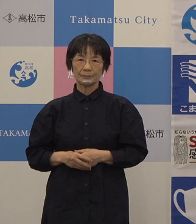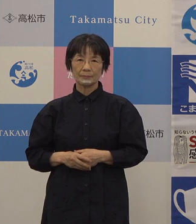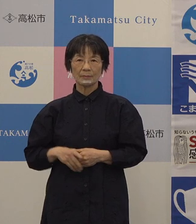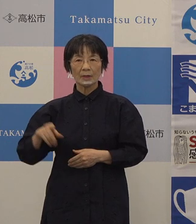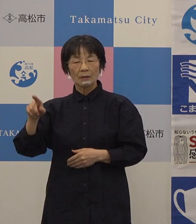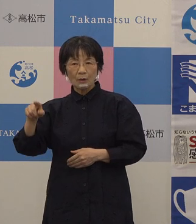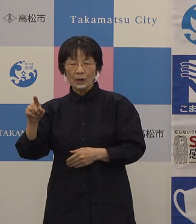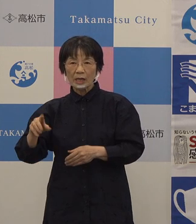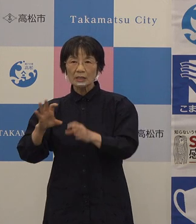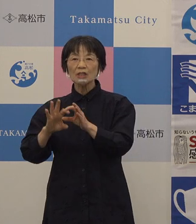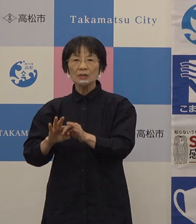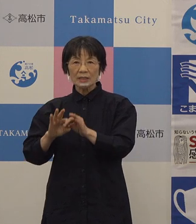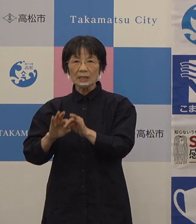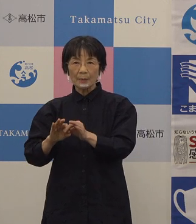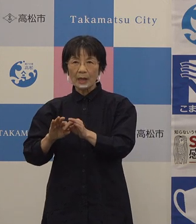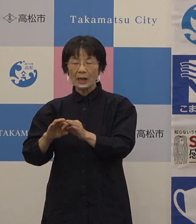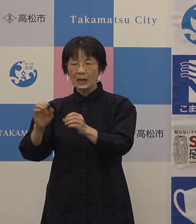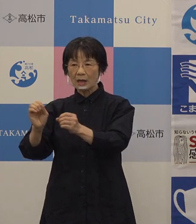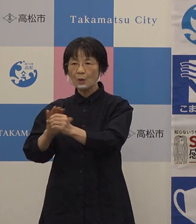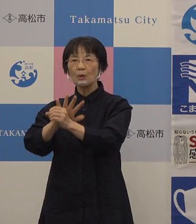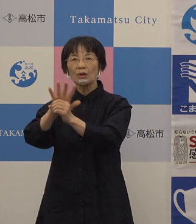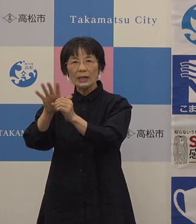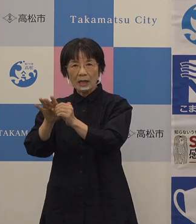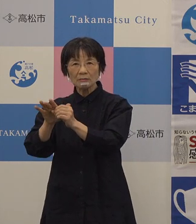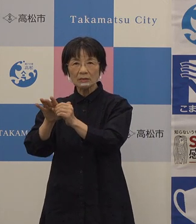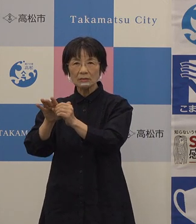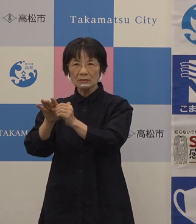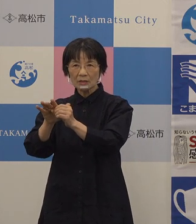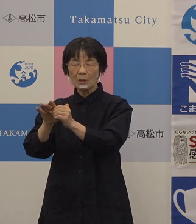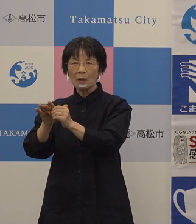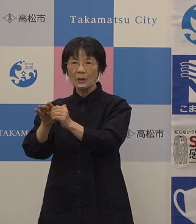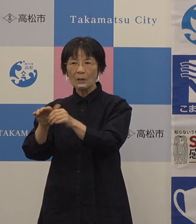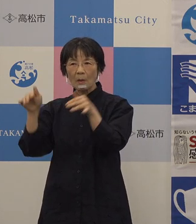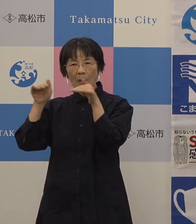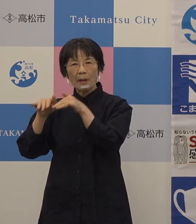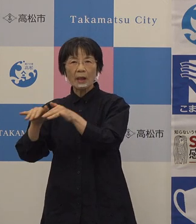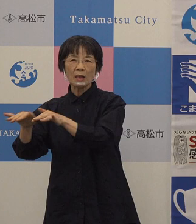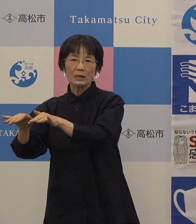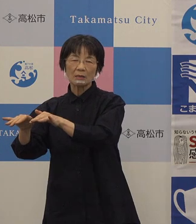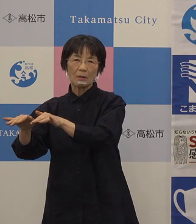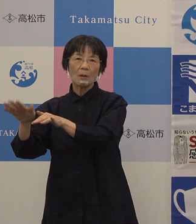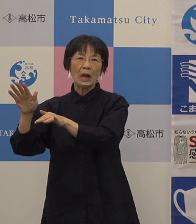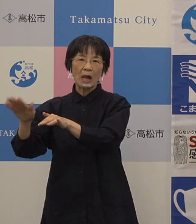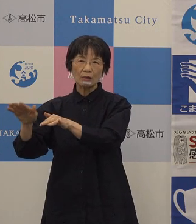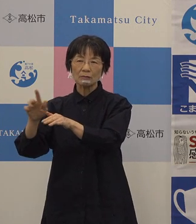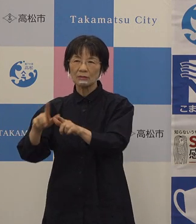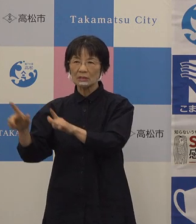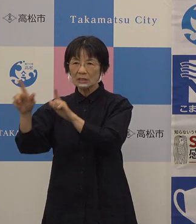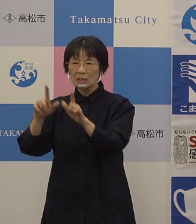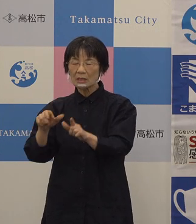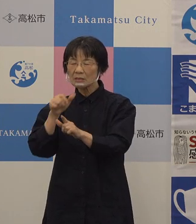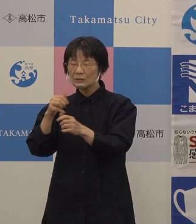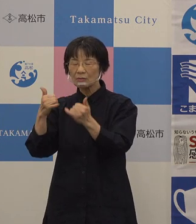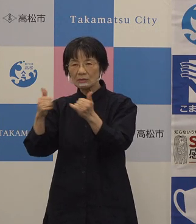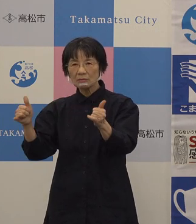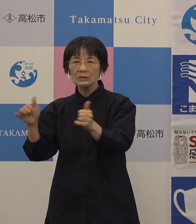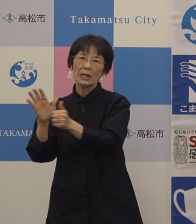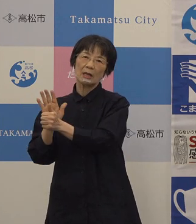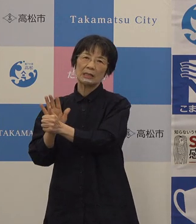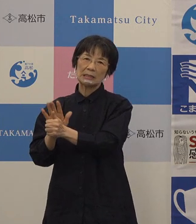これにつきましては、先ほども言いました新型コロナウイルス感染症の影響を大きく受けた生活困窮者への支援